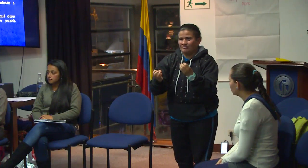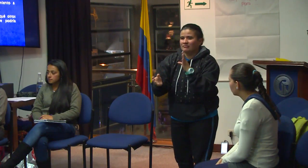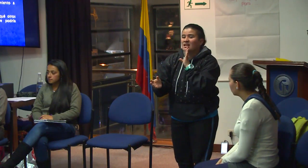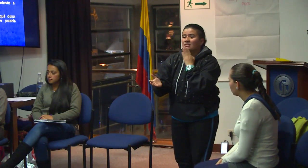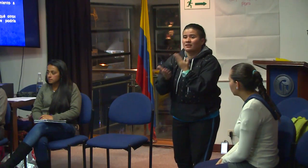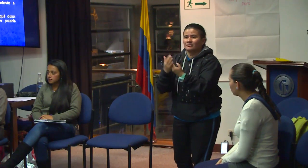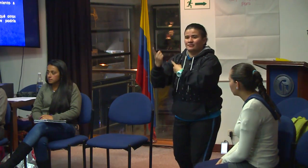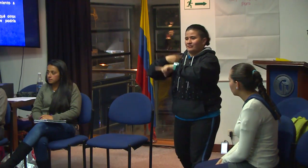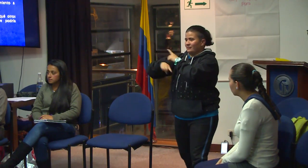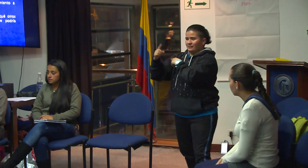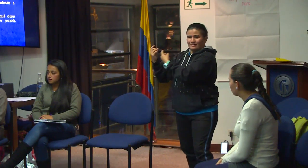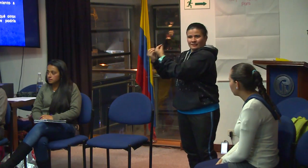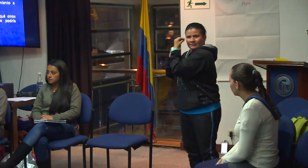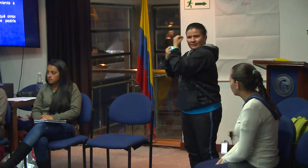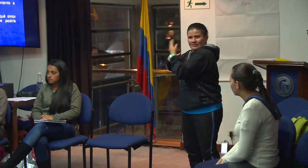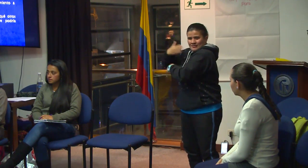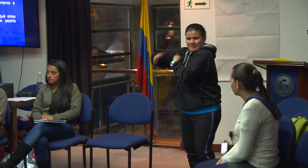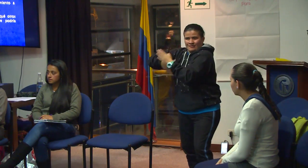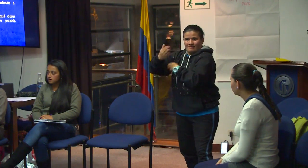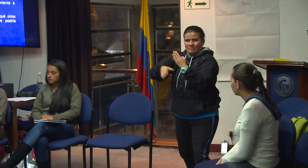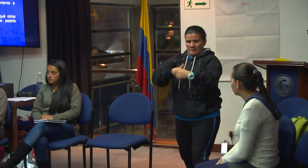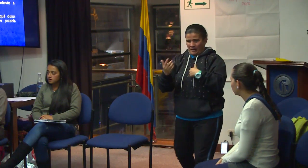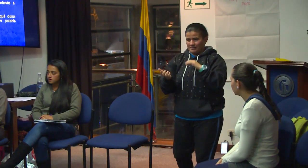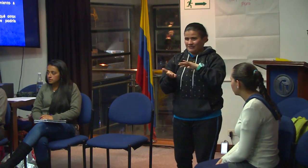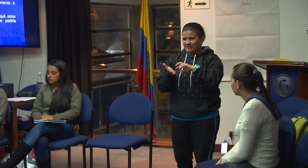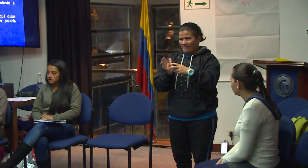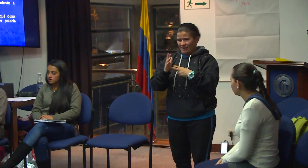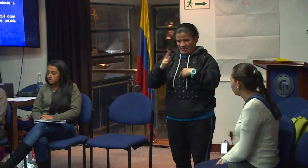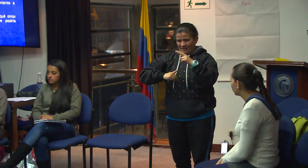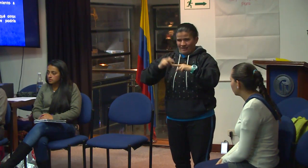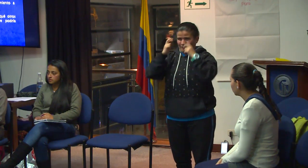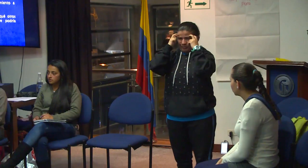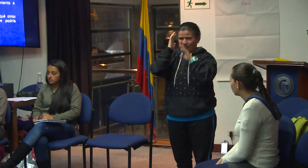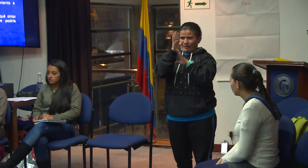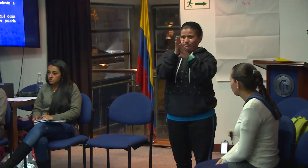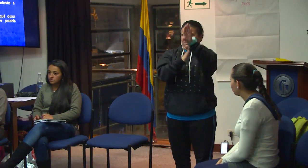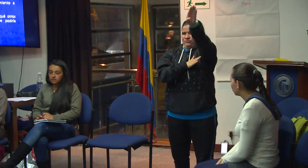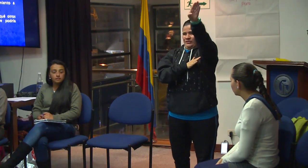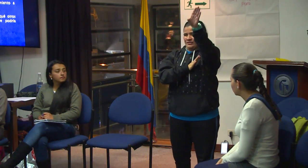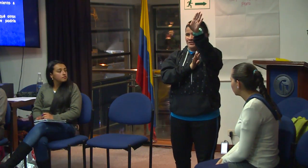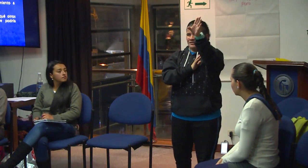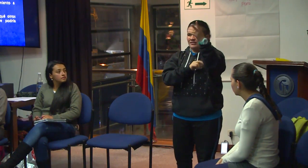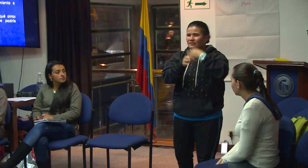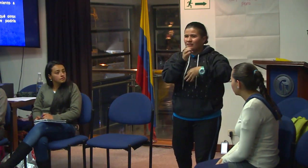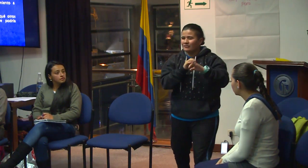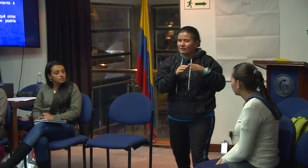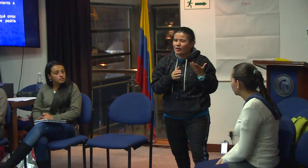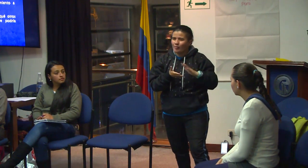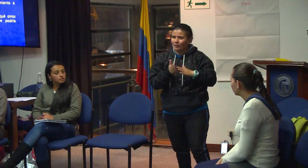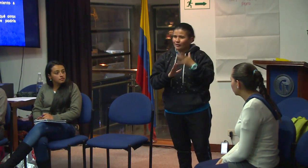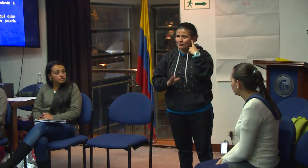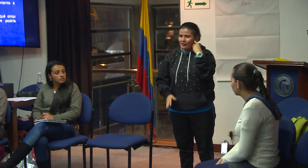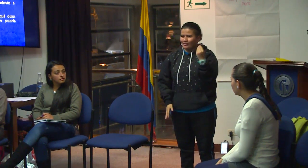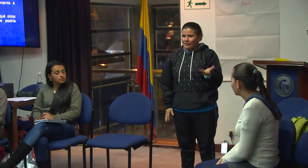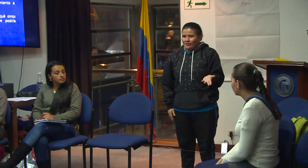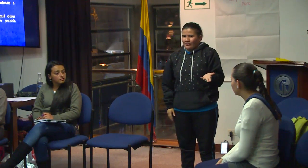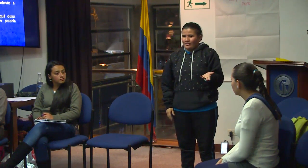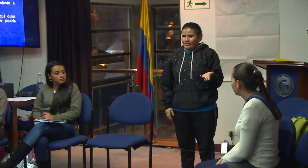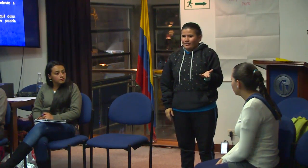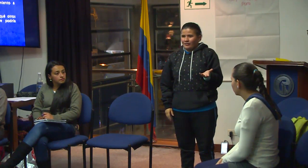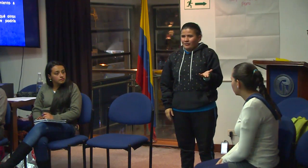Ayudar a esa construcción, a ese progreso, desde la formación que tuve en el colegio, en la universidad, y cómo ayudar a ese